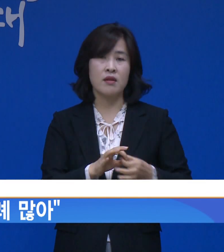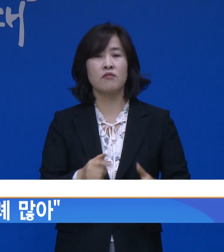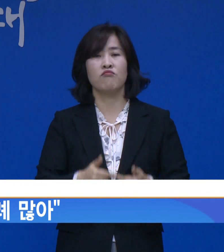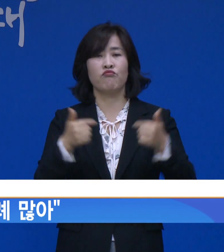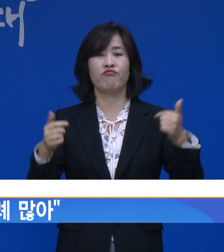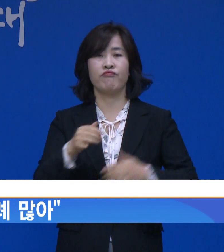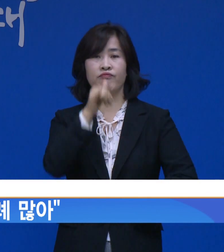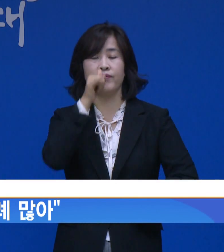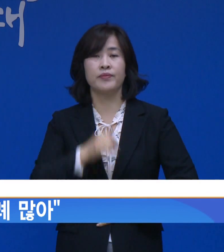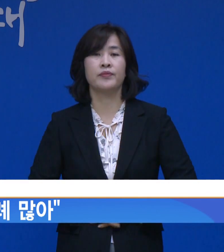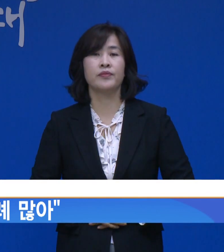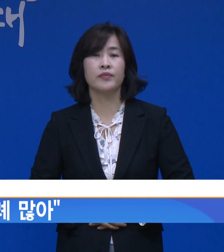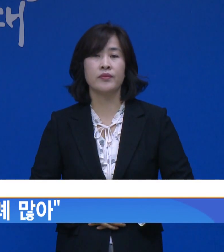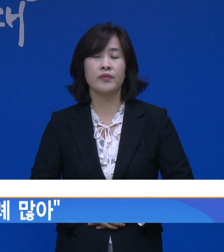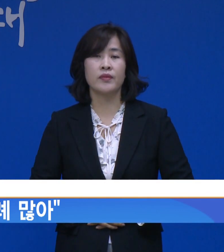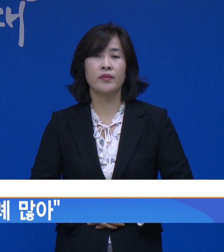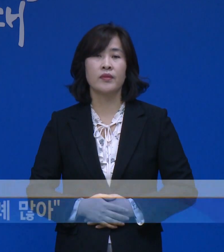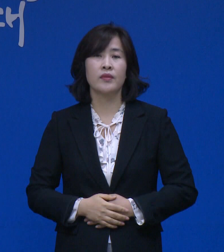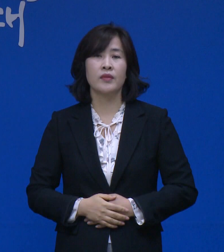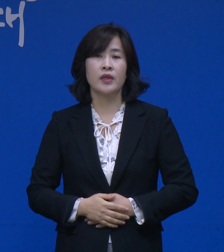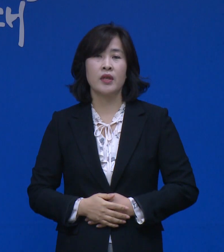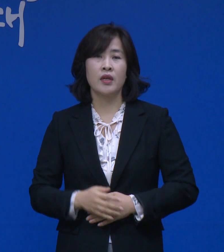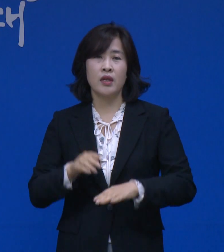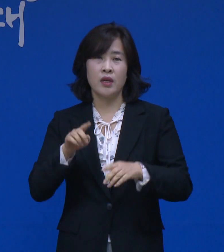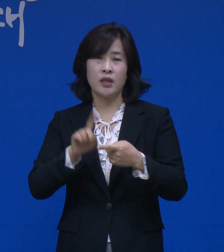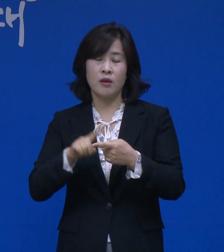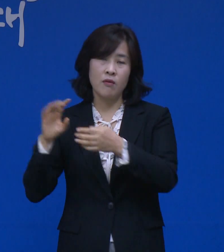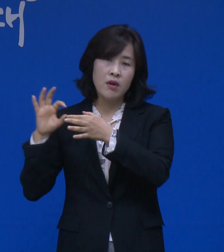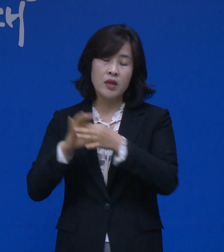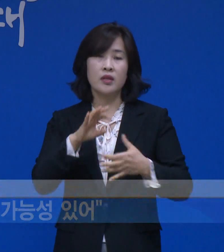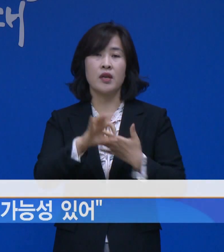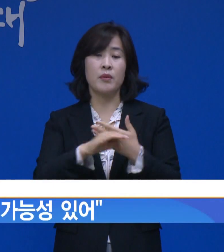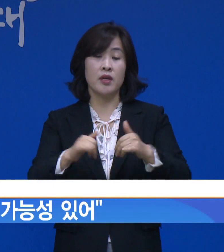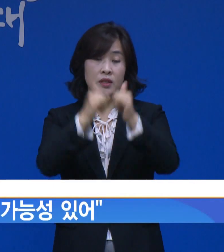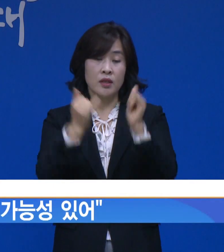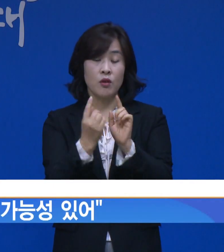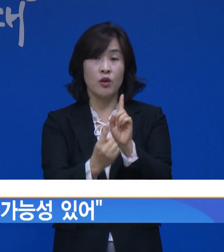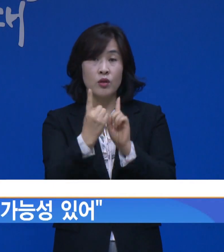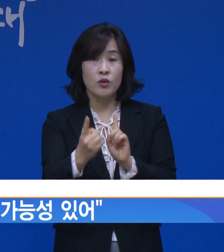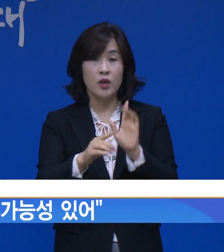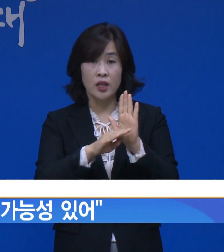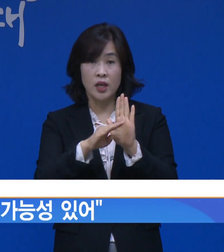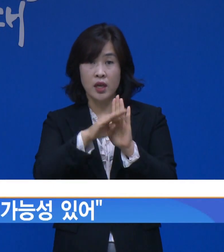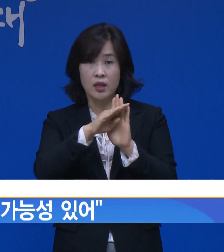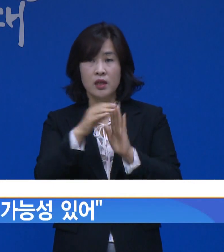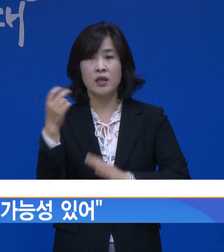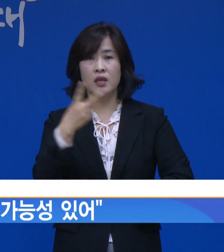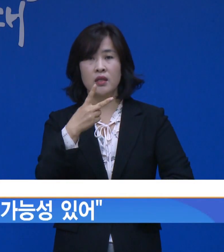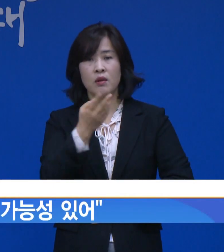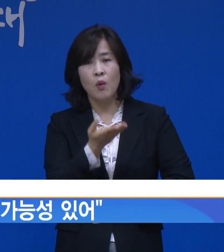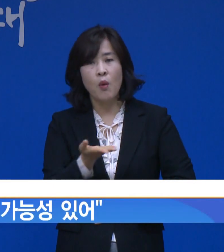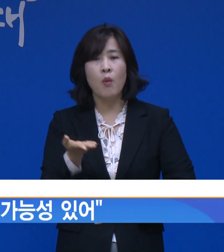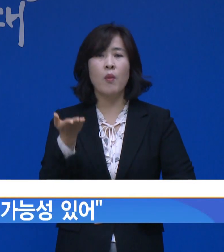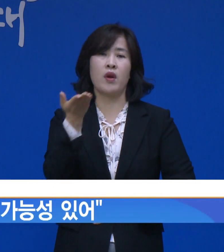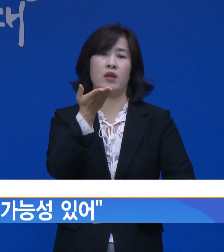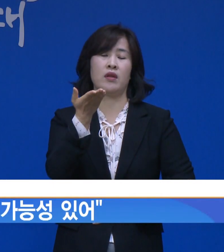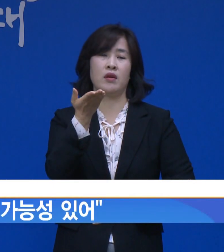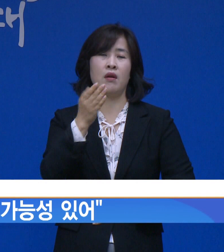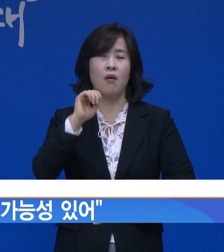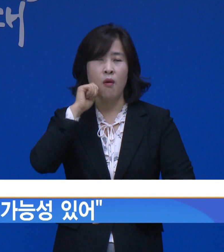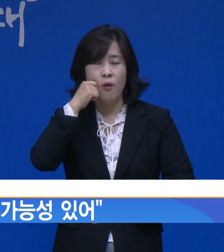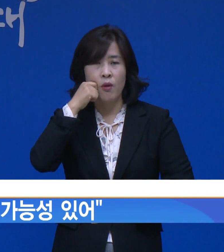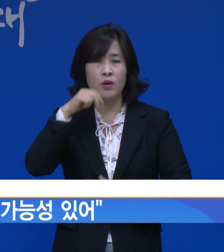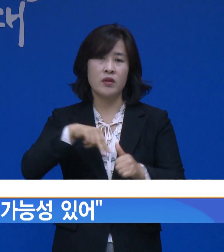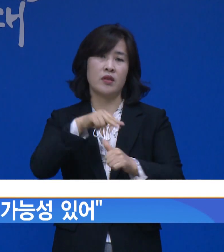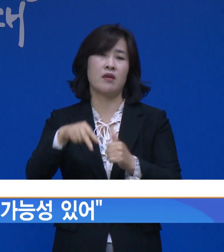나오고 있습니다. 이런 추세가 지속되면은 사회적 거리 두기 단계를 또다시 높여야 하는